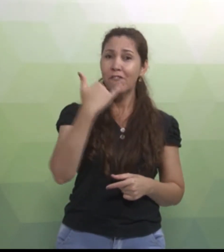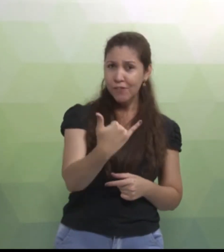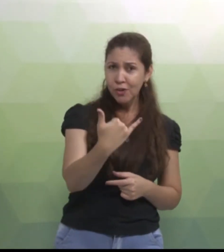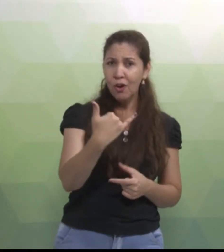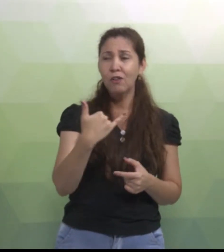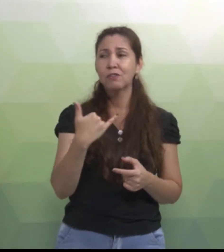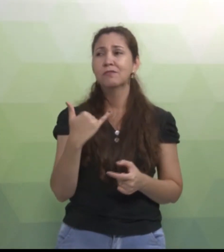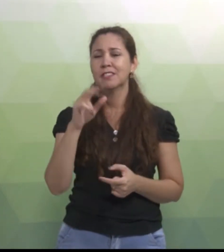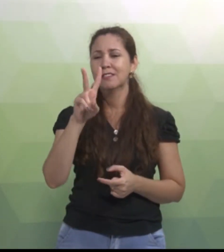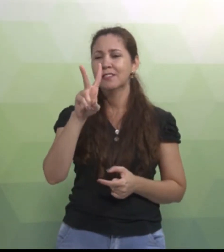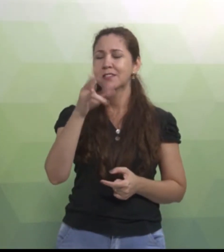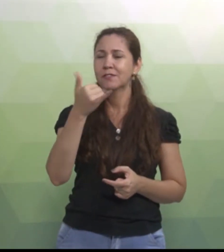Já Vygotsky,